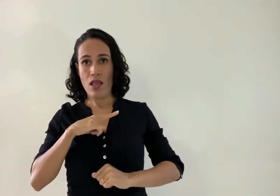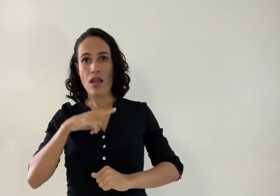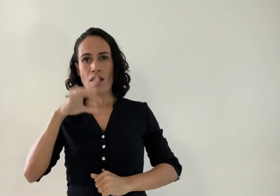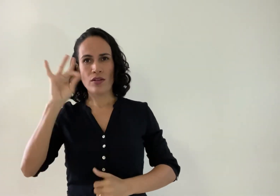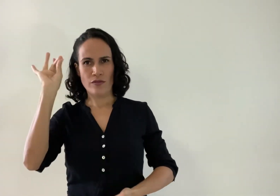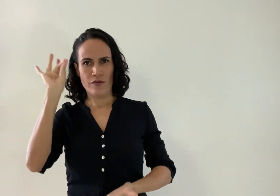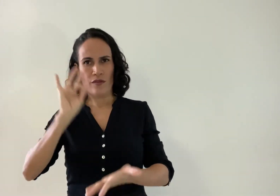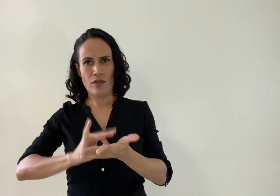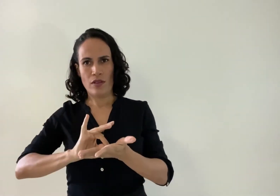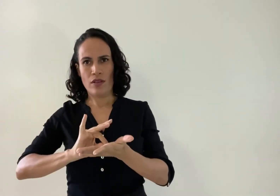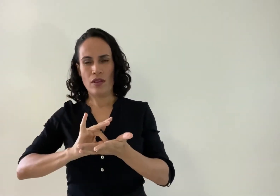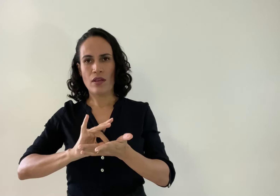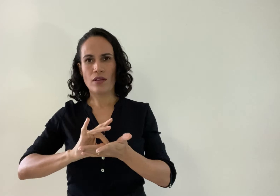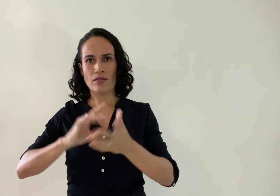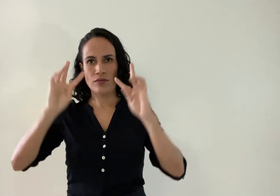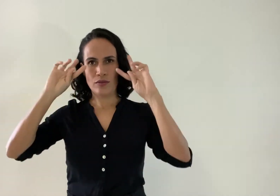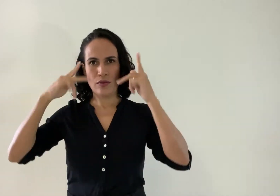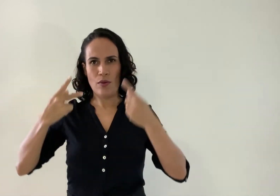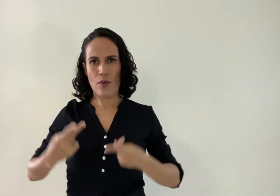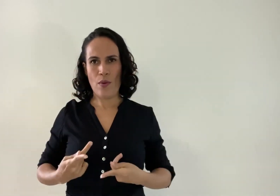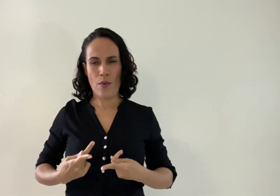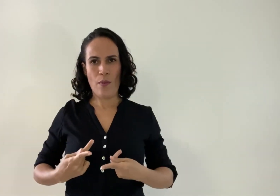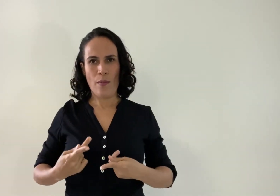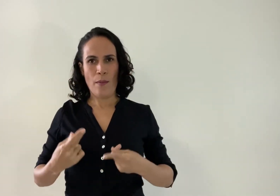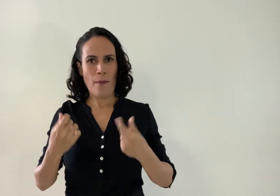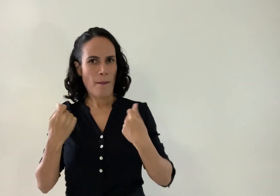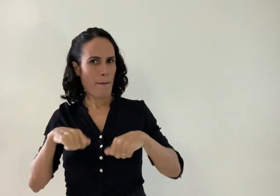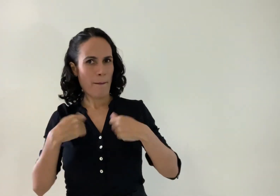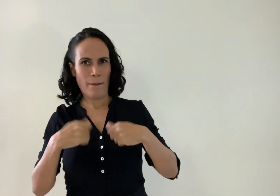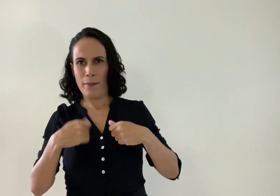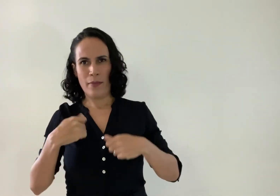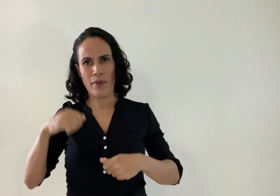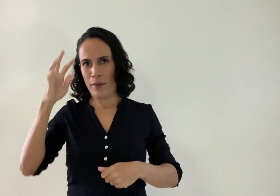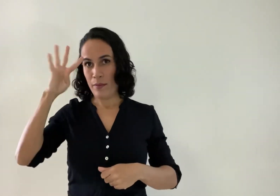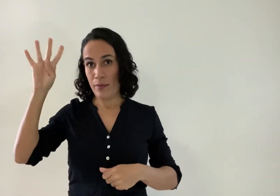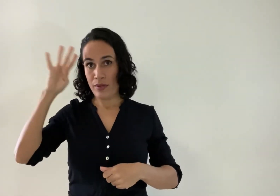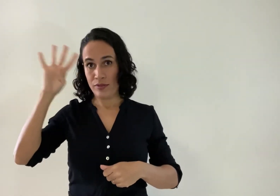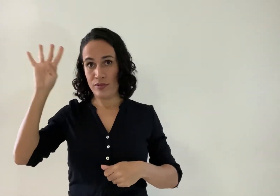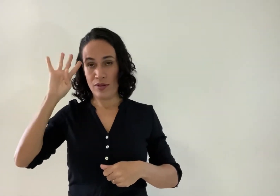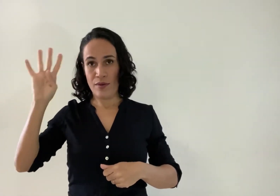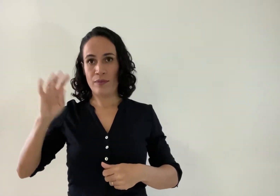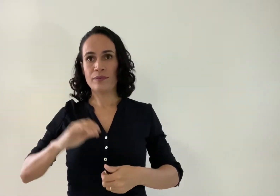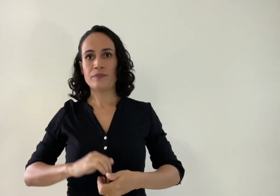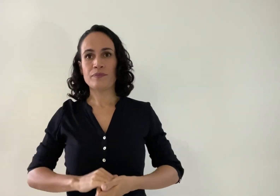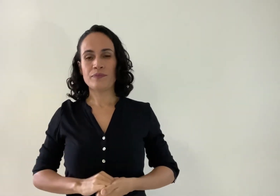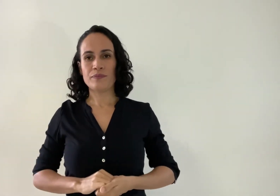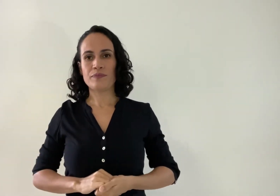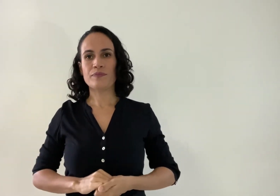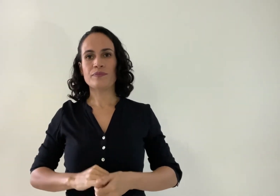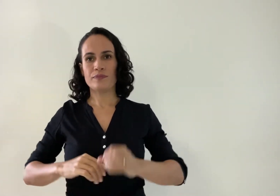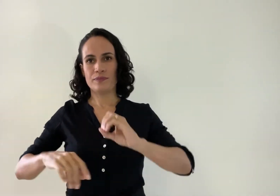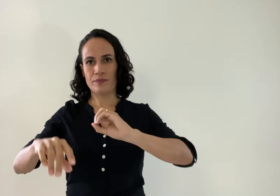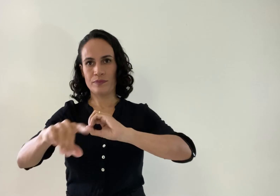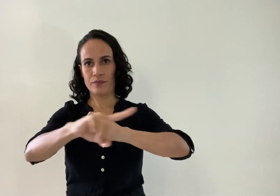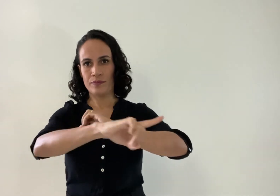que imaginá-la. Porque para dividir a Terra, considerando os polos norte e sul, só existe uma linha que